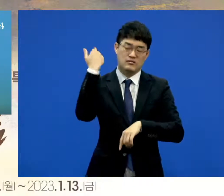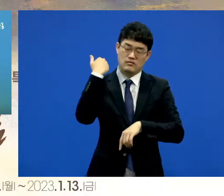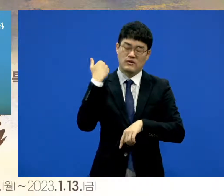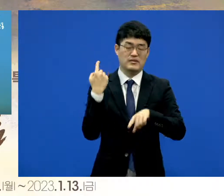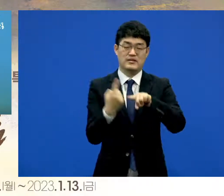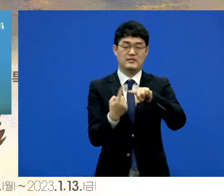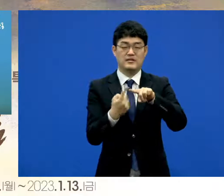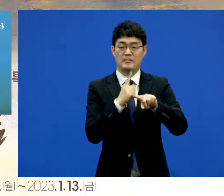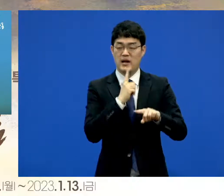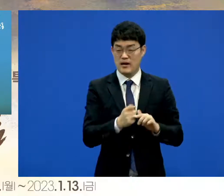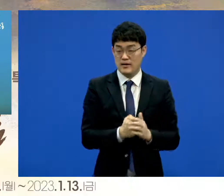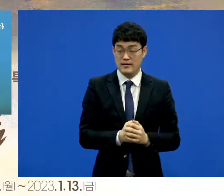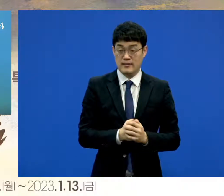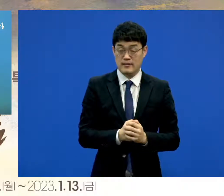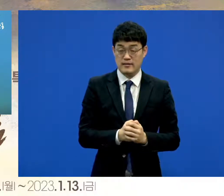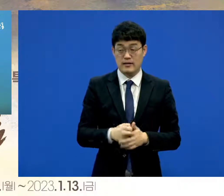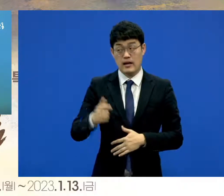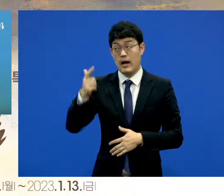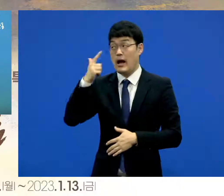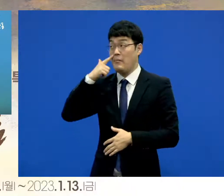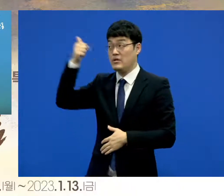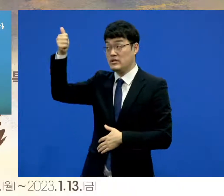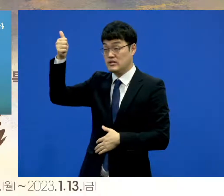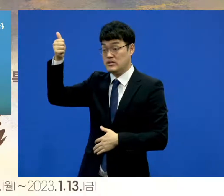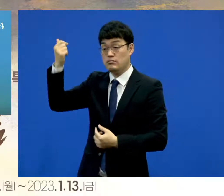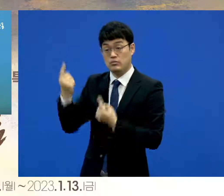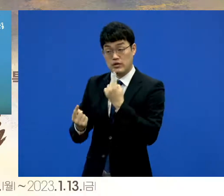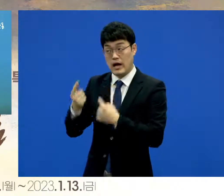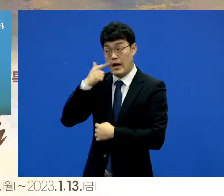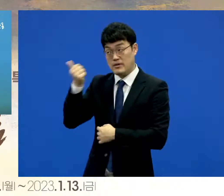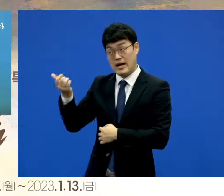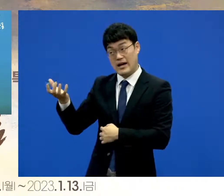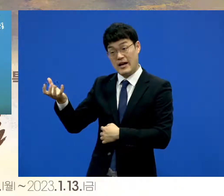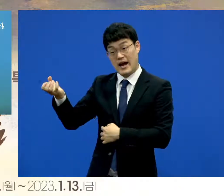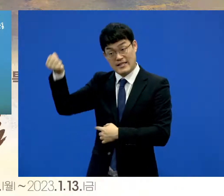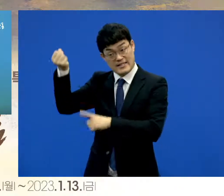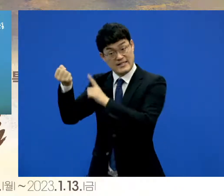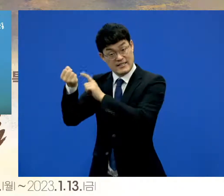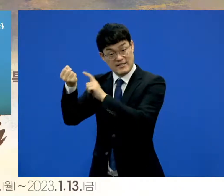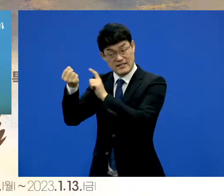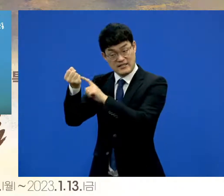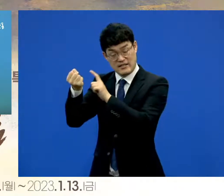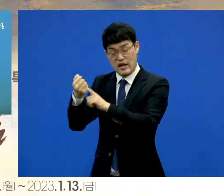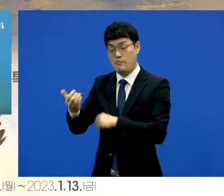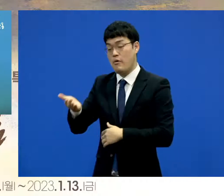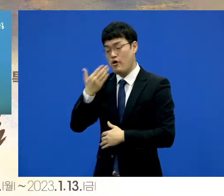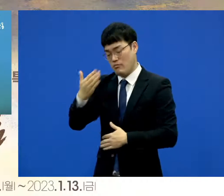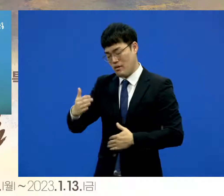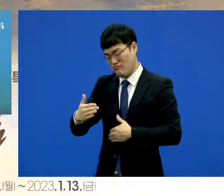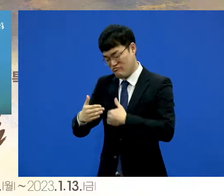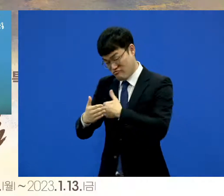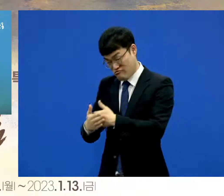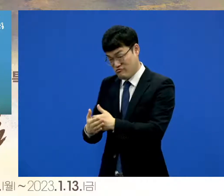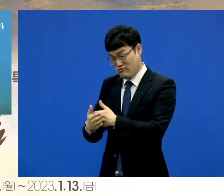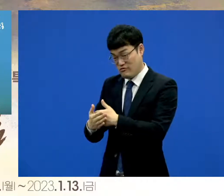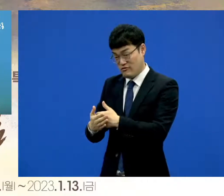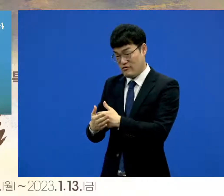그런 아버지보다 아버지가 가진 소유에 더 눈독을 들였기 때문에 아버지를 떠났던